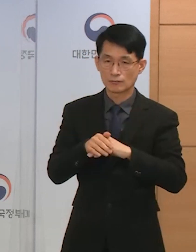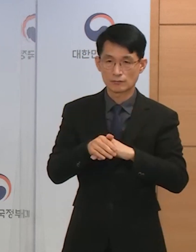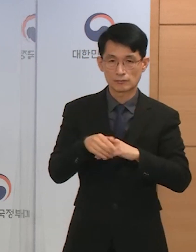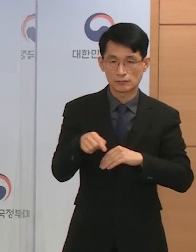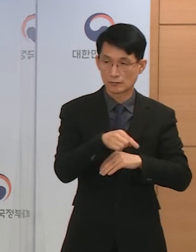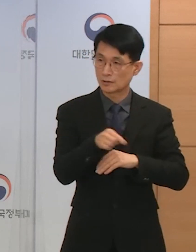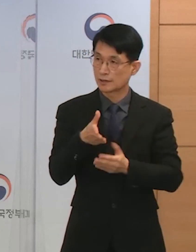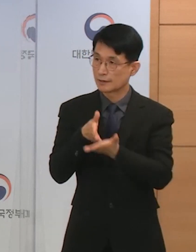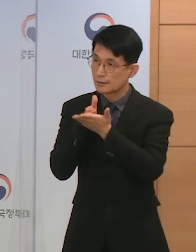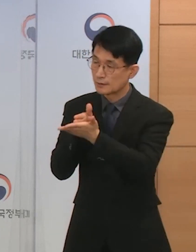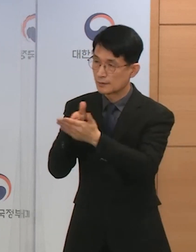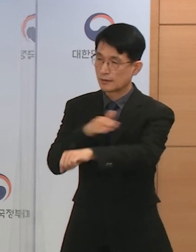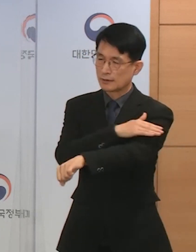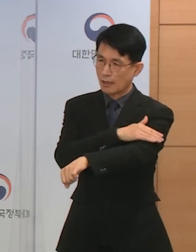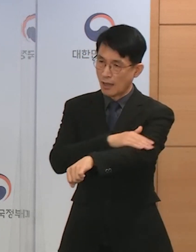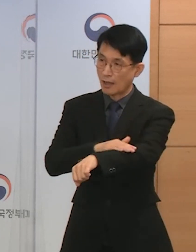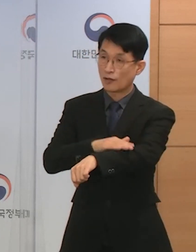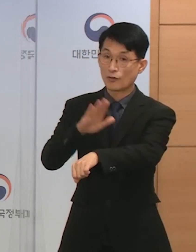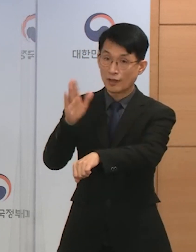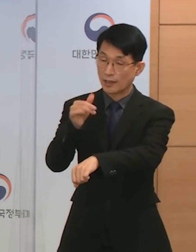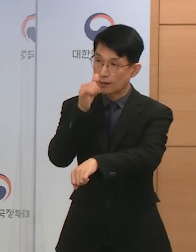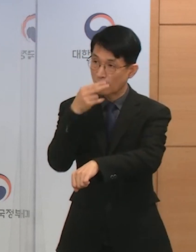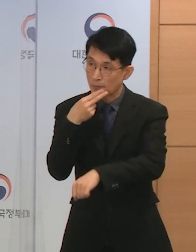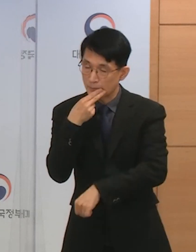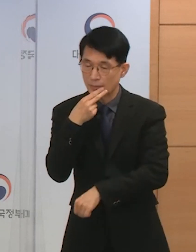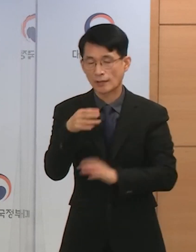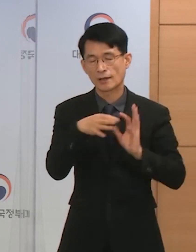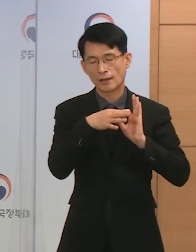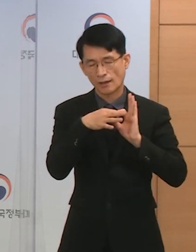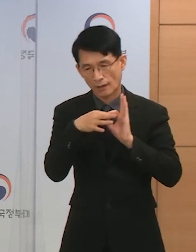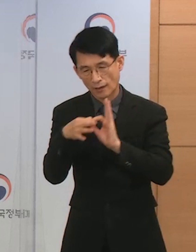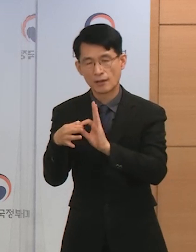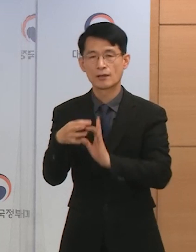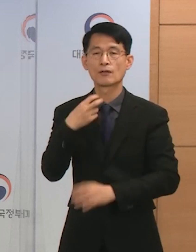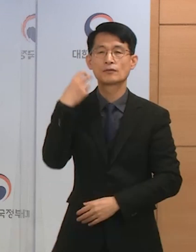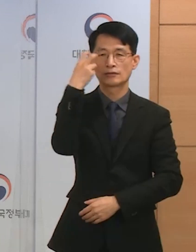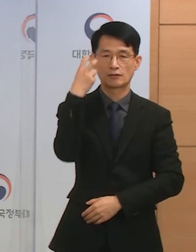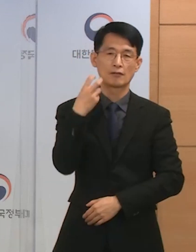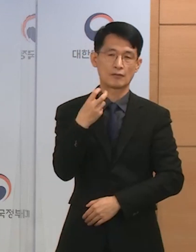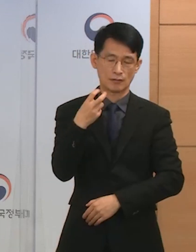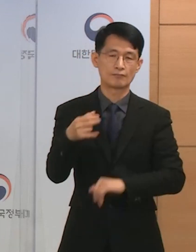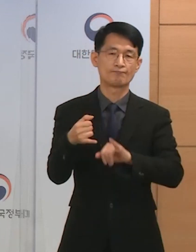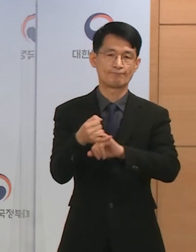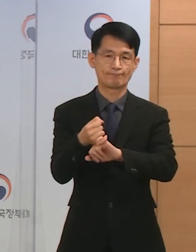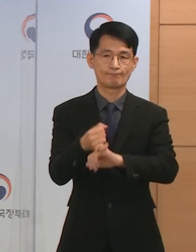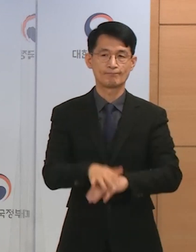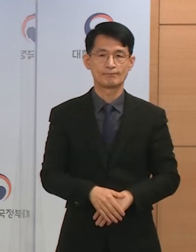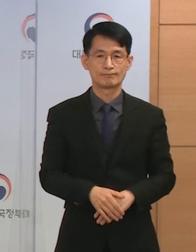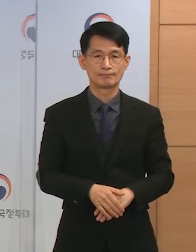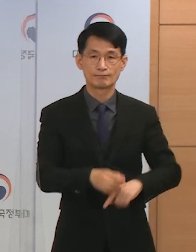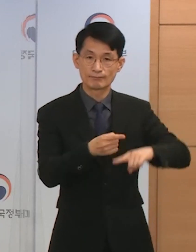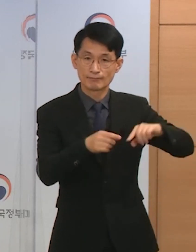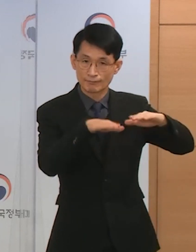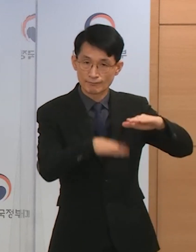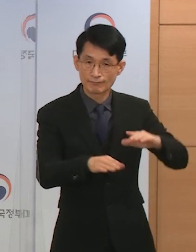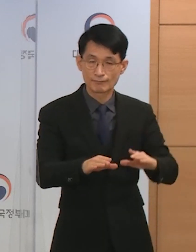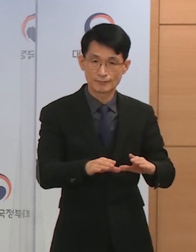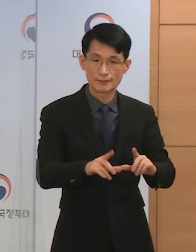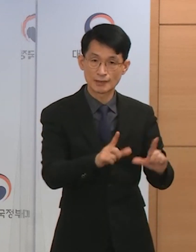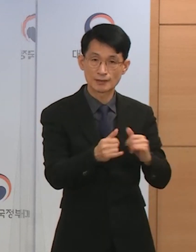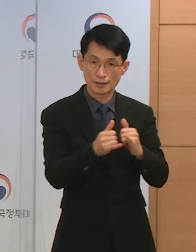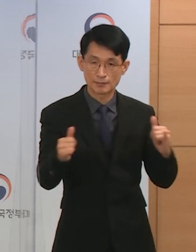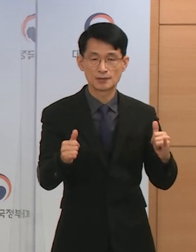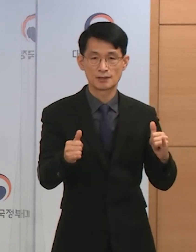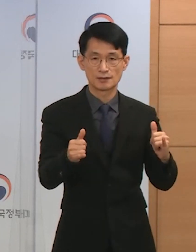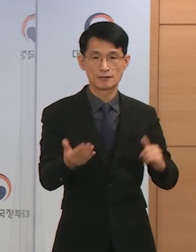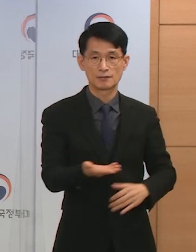해당 권고 사안이 이행되고 있는지 지속적으로 이행 점검하겠습니다. 반지하 주택에 대한